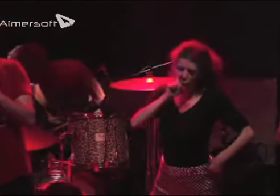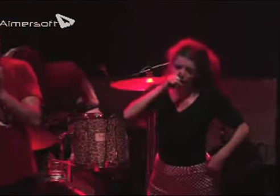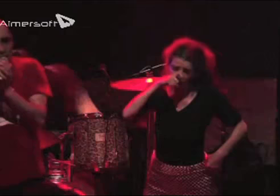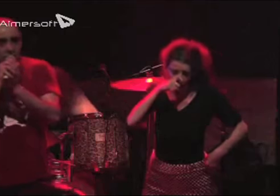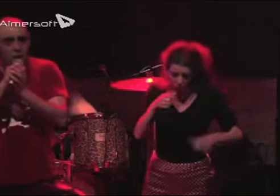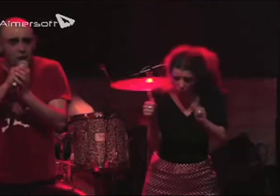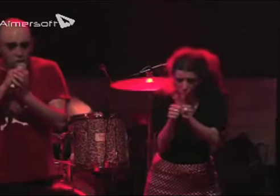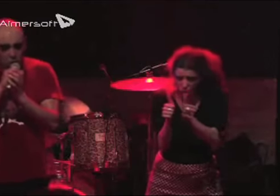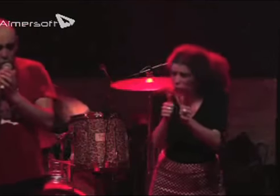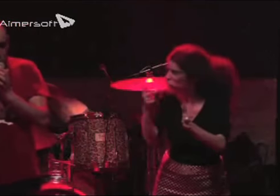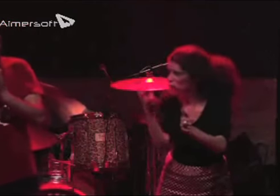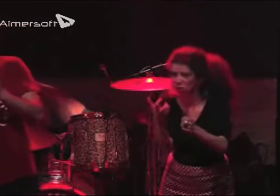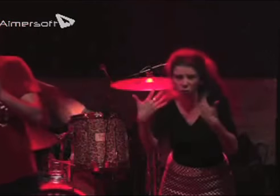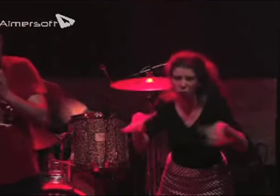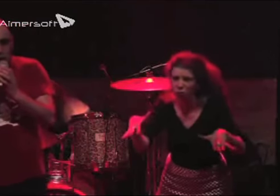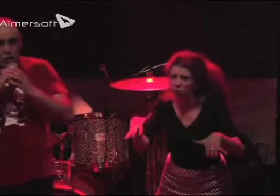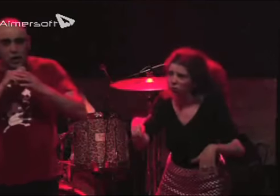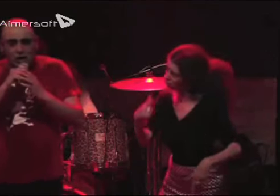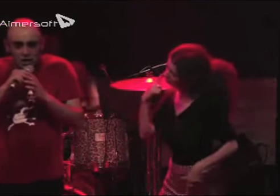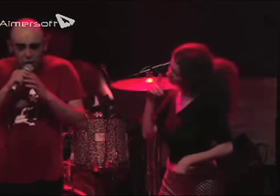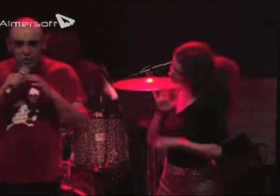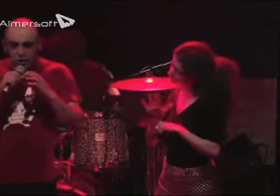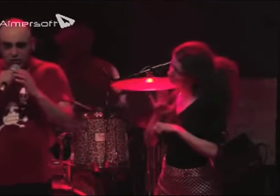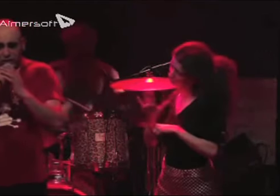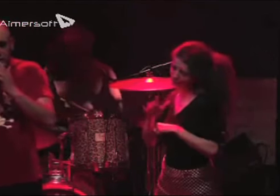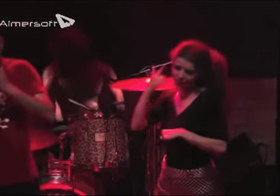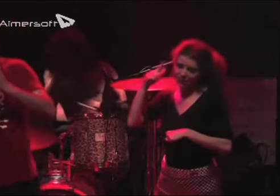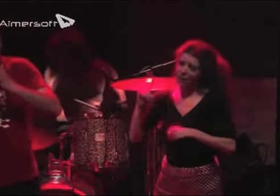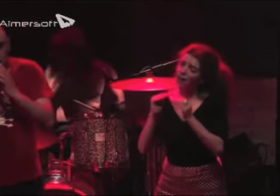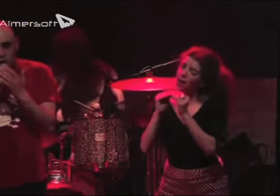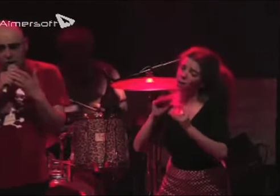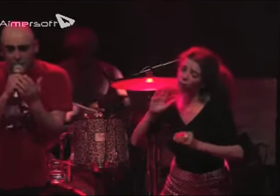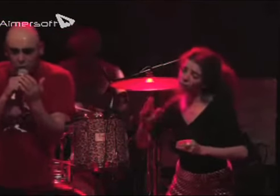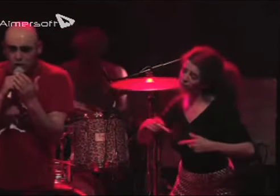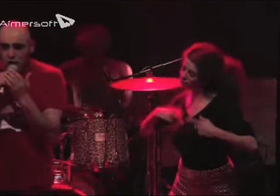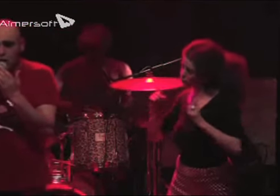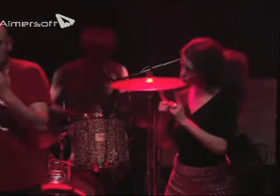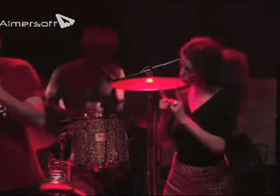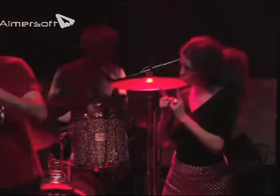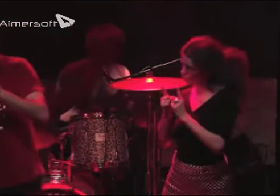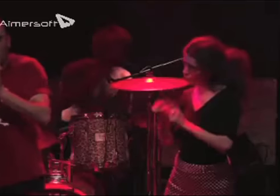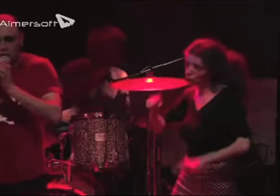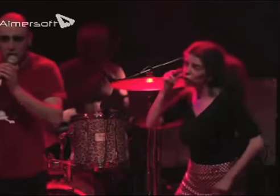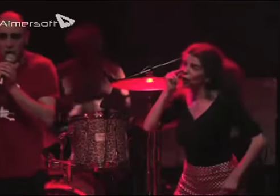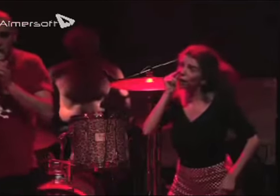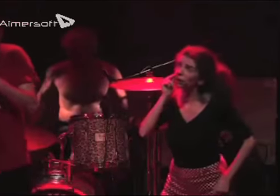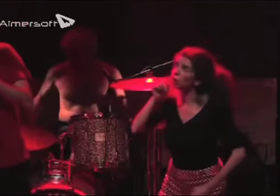aimé, 3 jours par chaque jour, ça lui suffit, c'est que l'amour d'un printemps, chacun aura